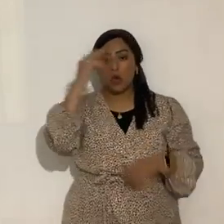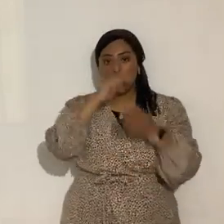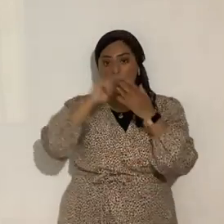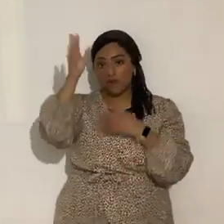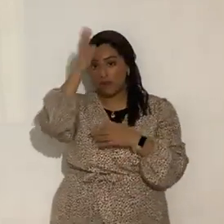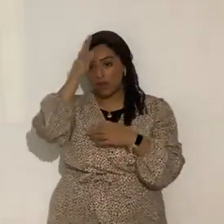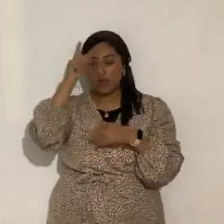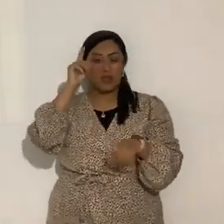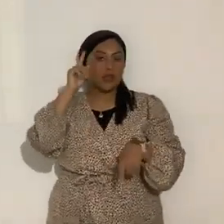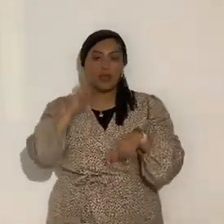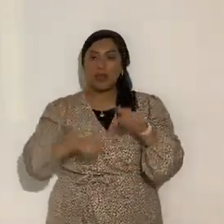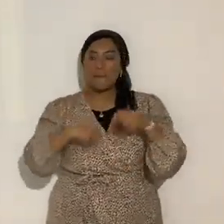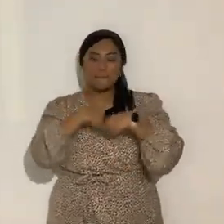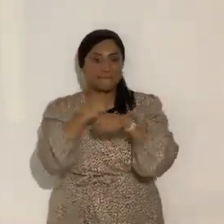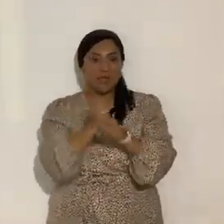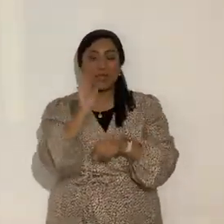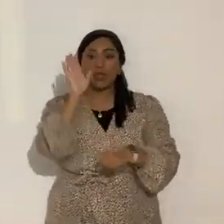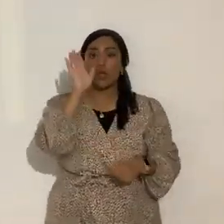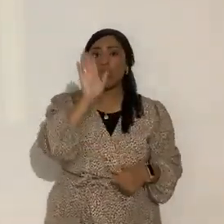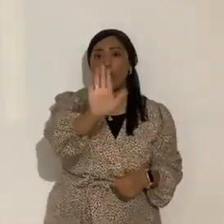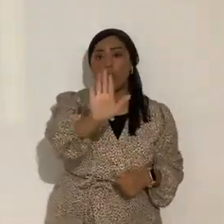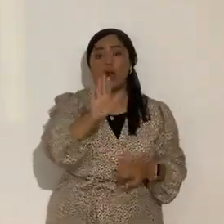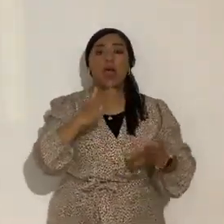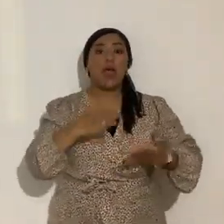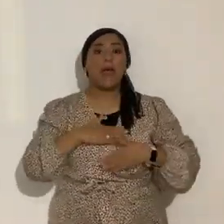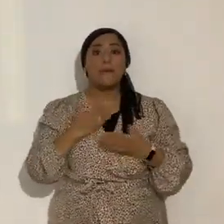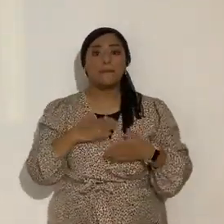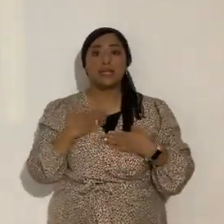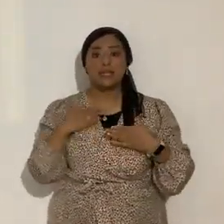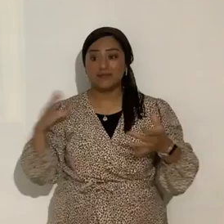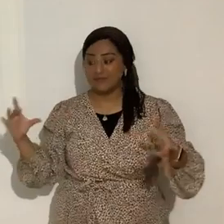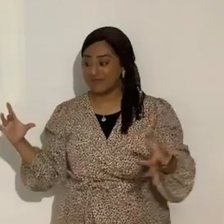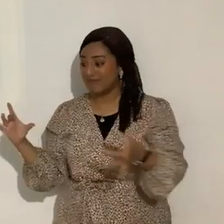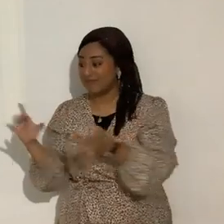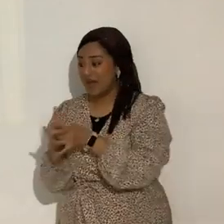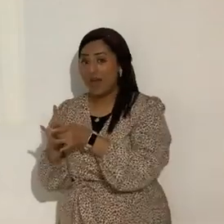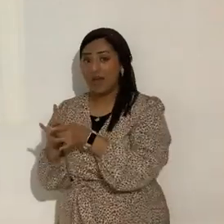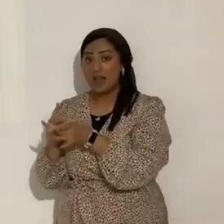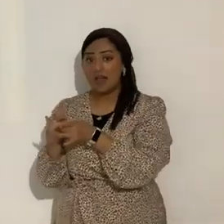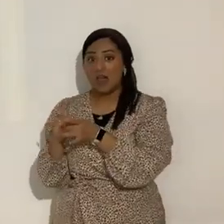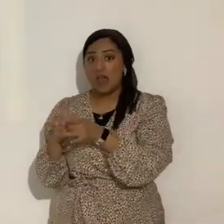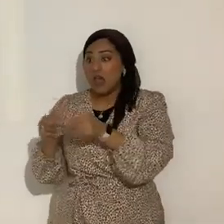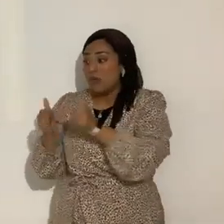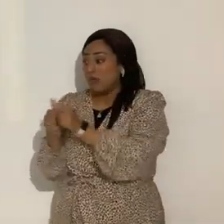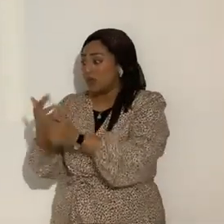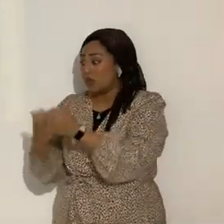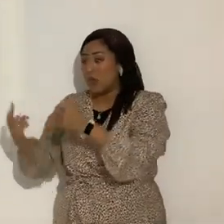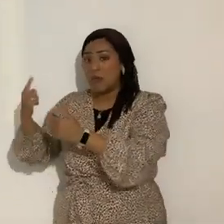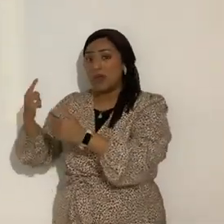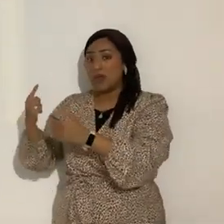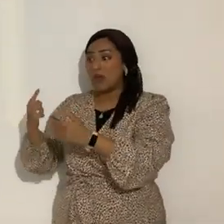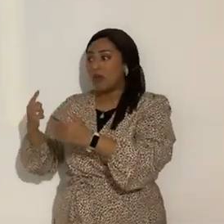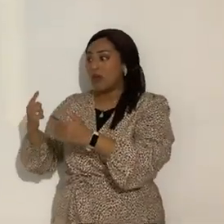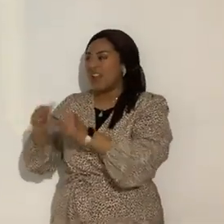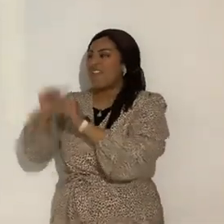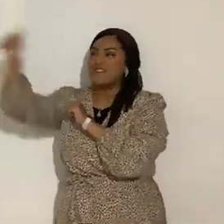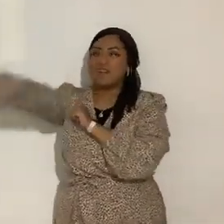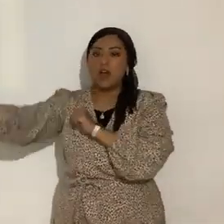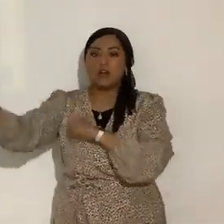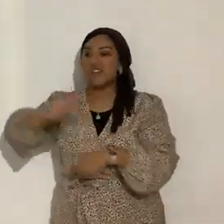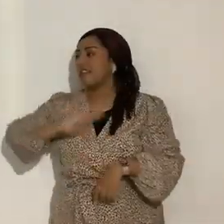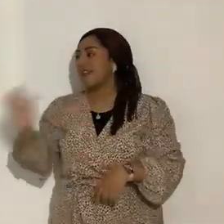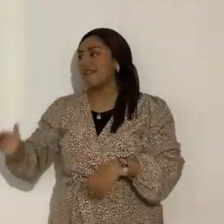no podía hacer que tu felicidad dependiese o dependiera de lo que nunca podrías